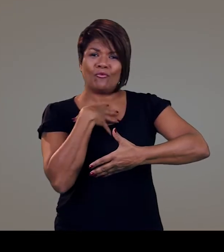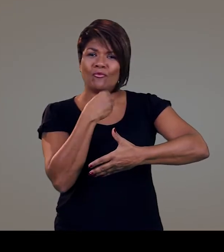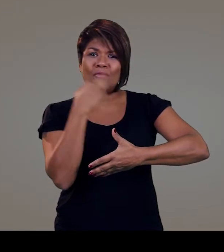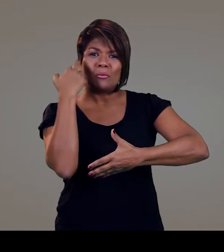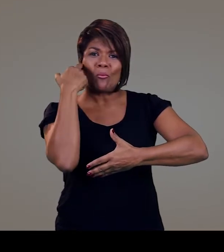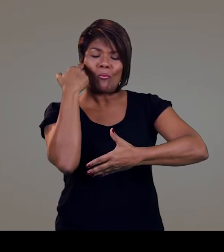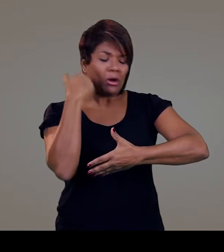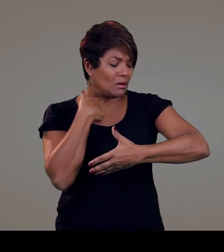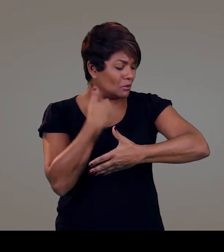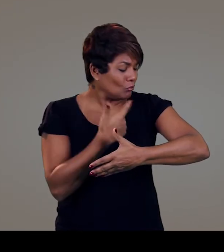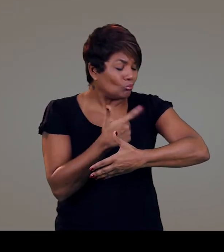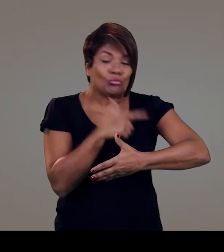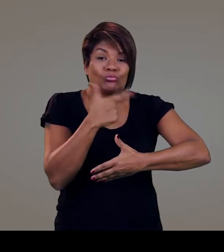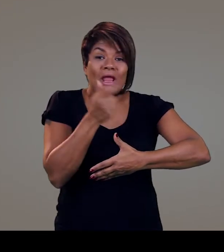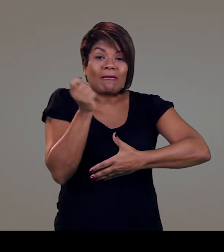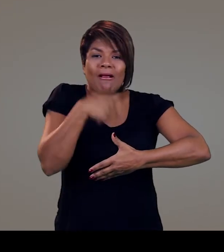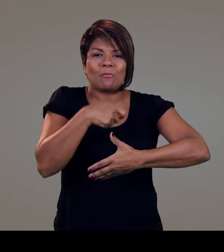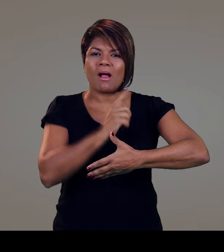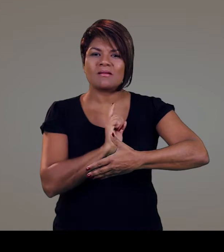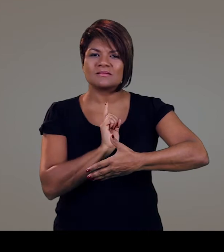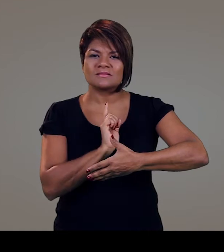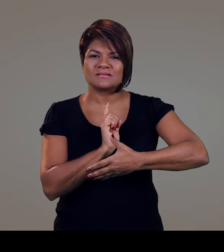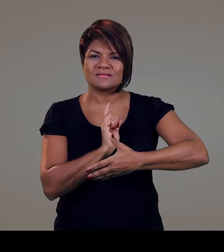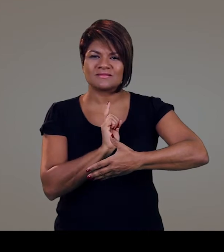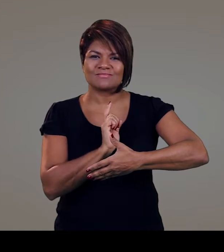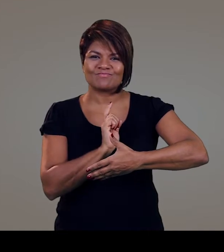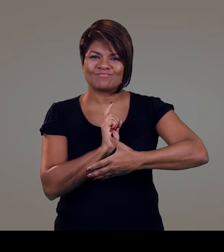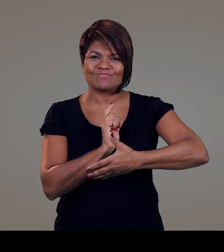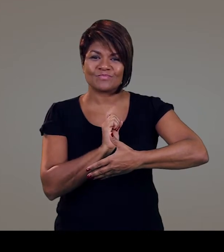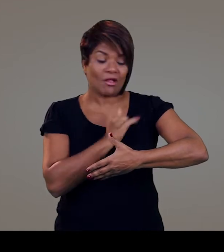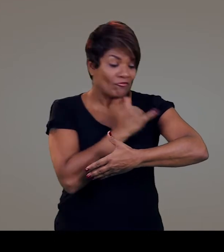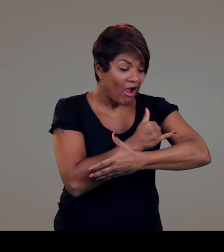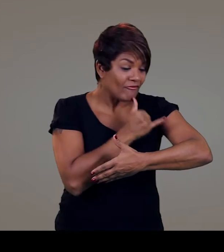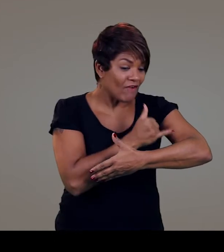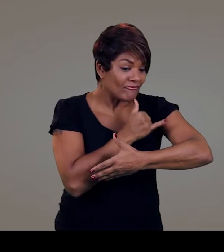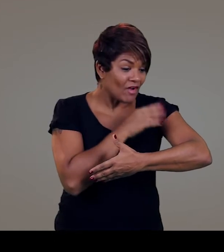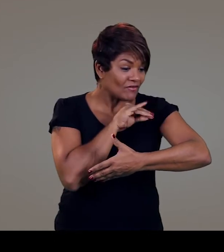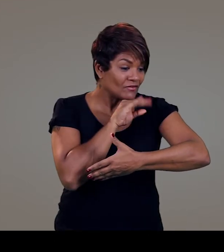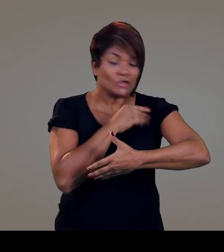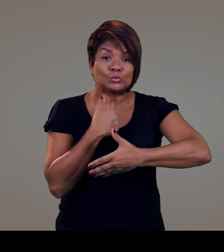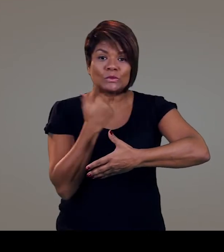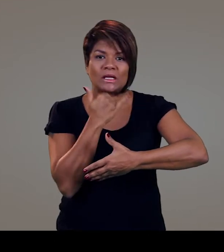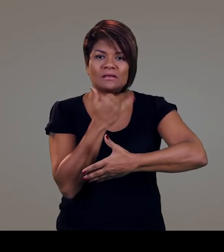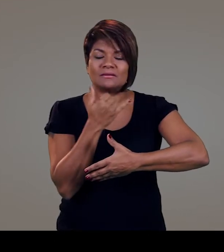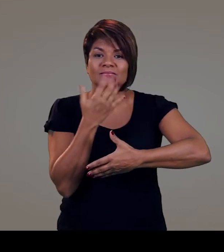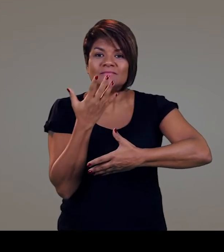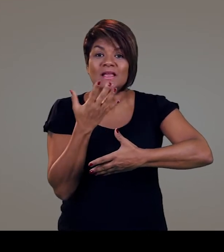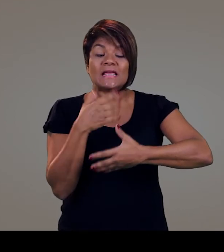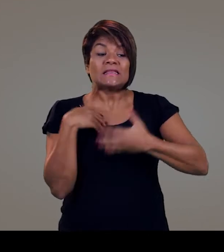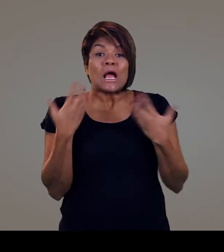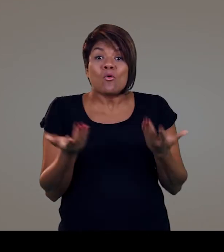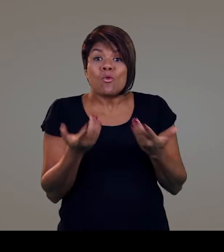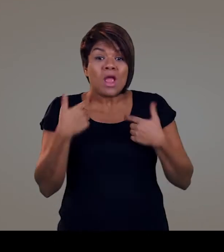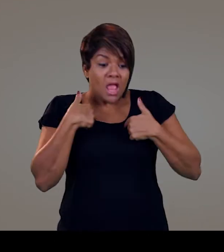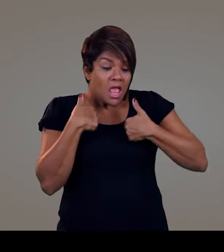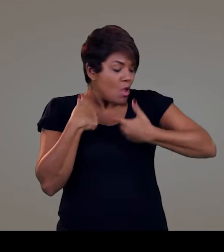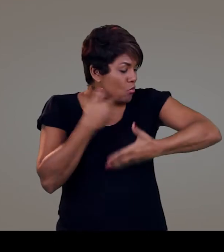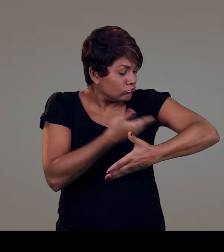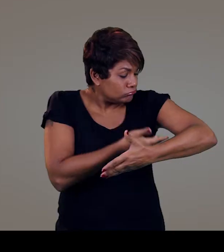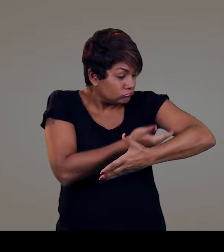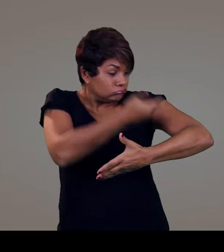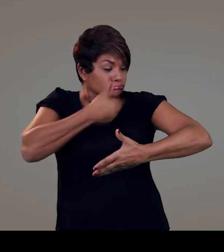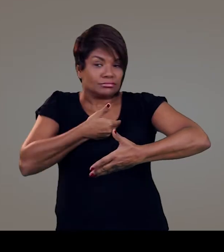não olho para alguém como alguém capaz de qualquer que seja a coisa, eu não vou esperar muito dessa